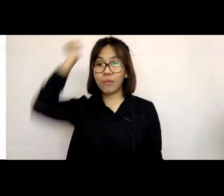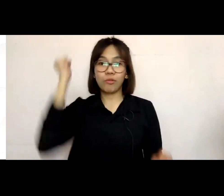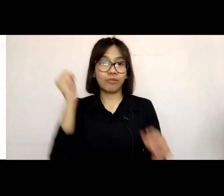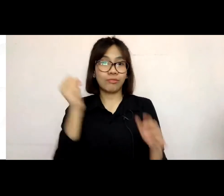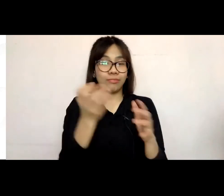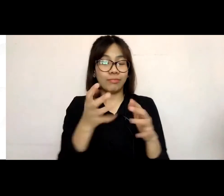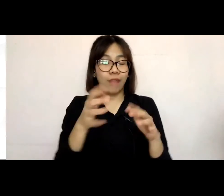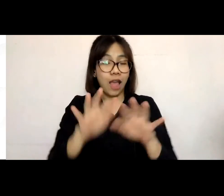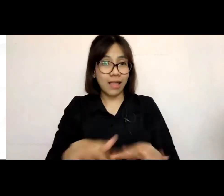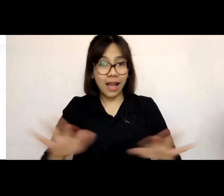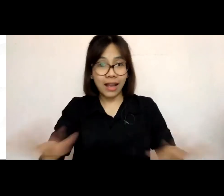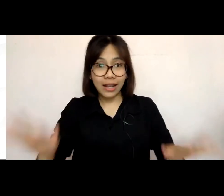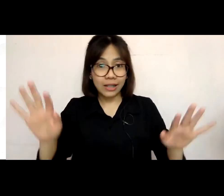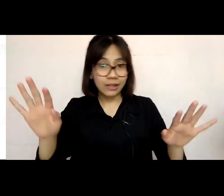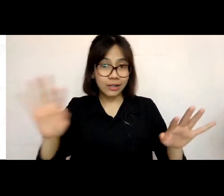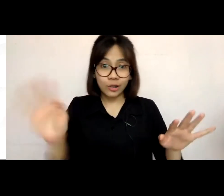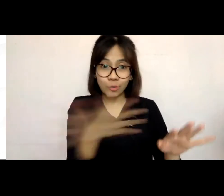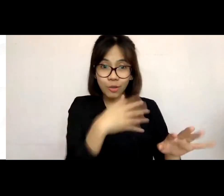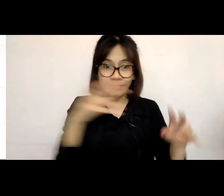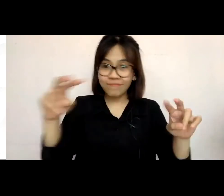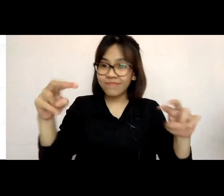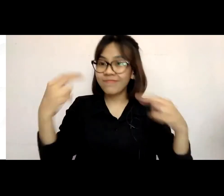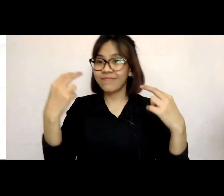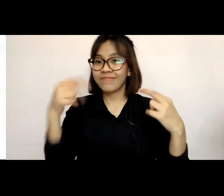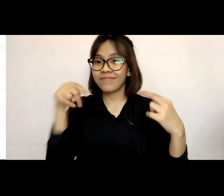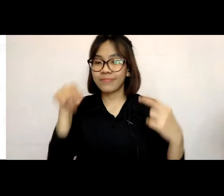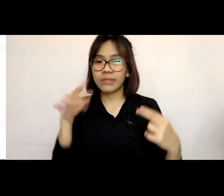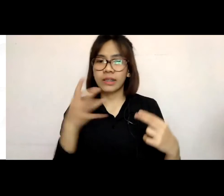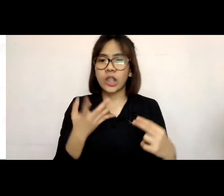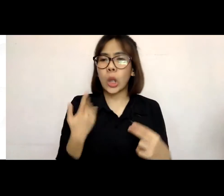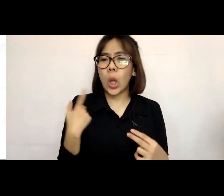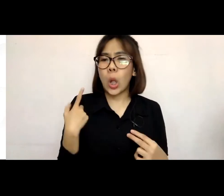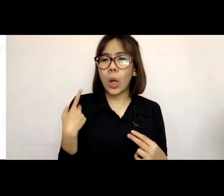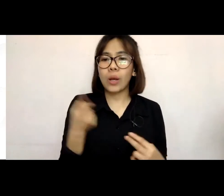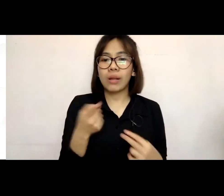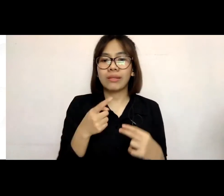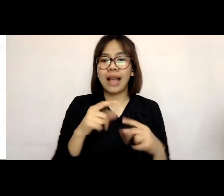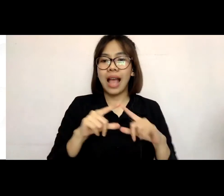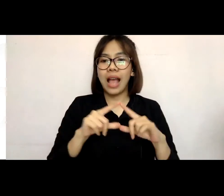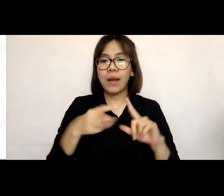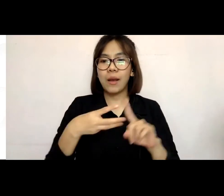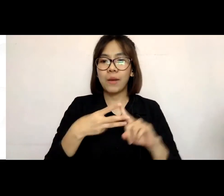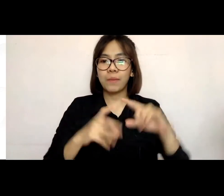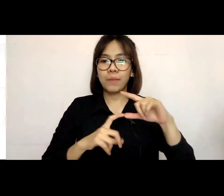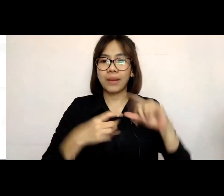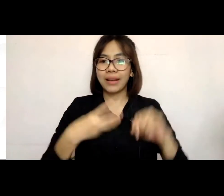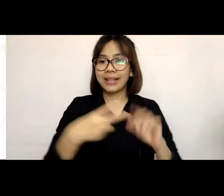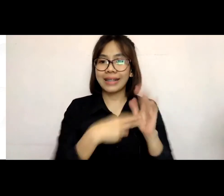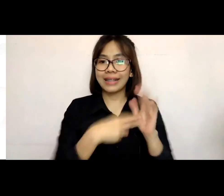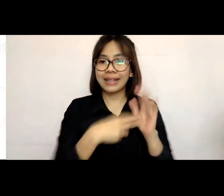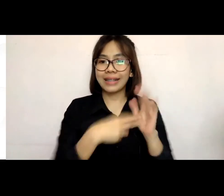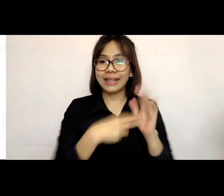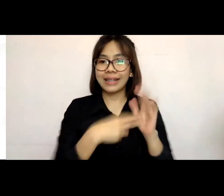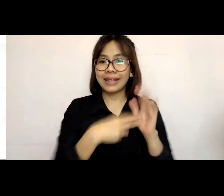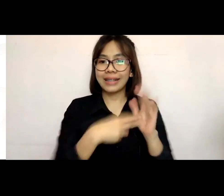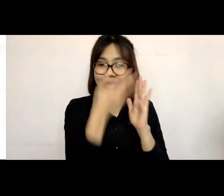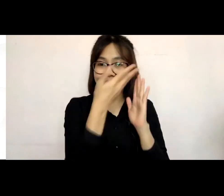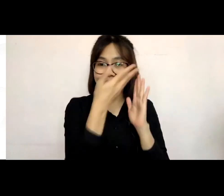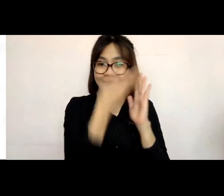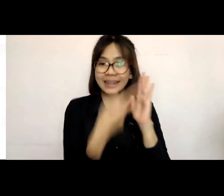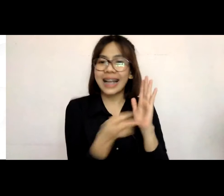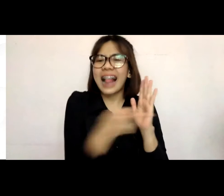webinar dan berkenan untuk mengisi daftar hadir nanti yang akan di-share di chat